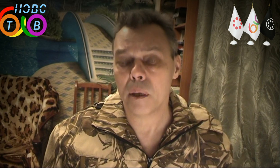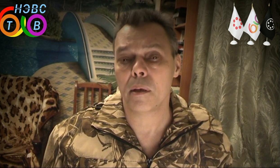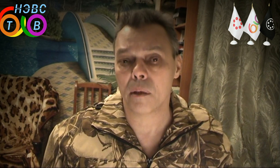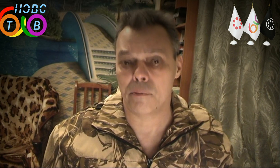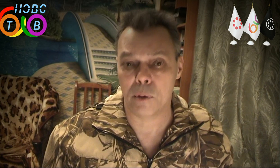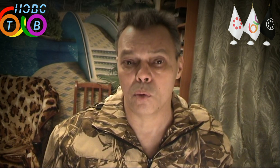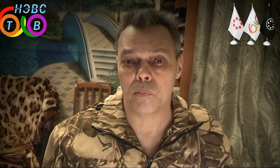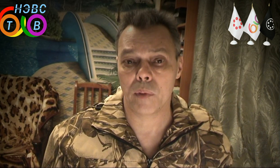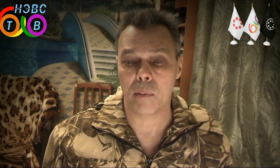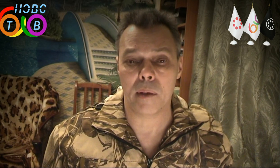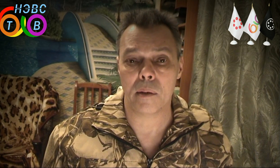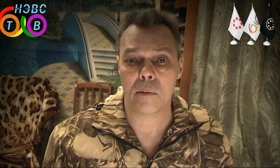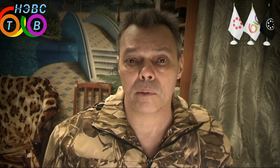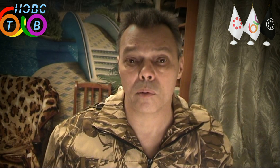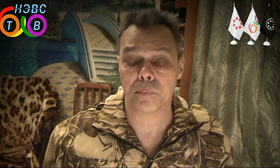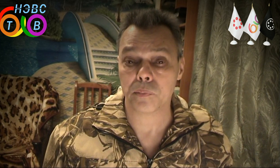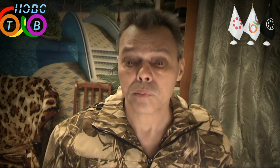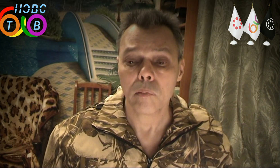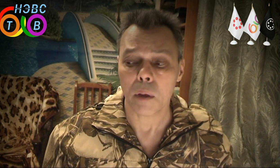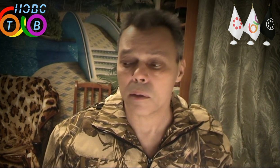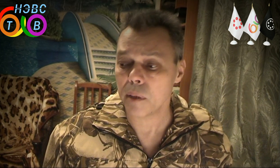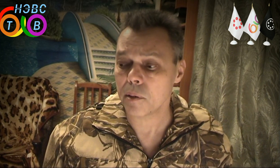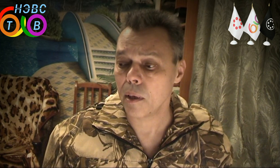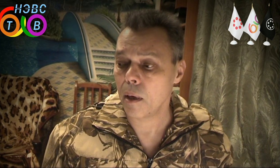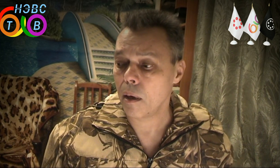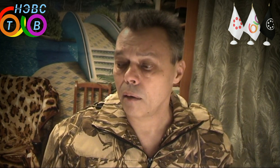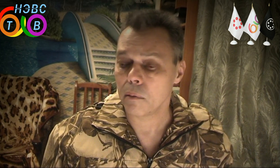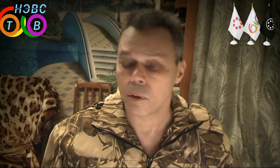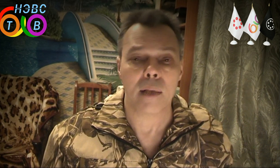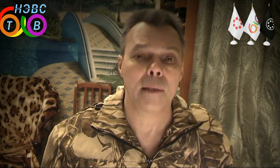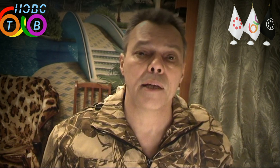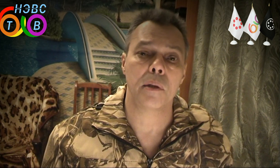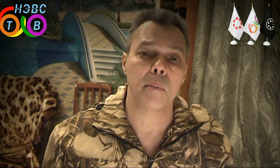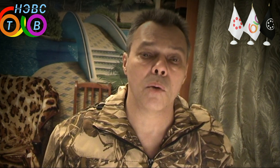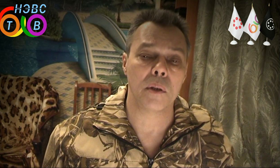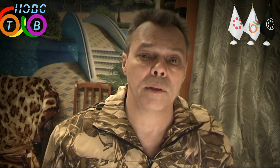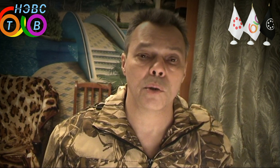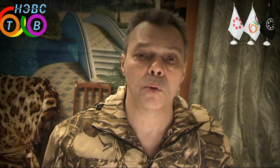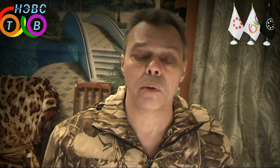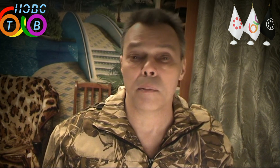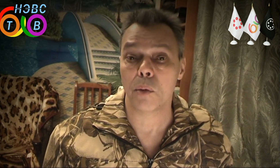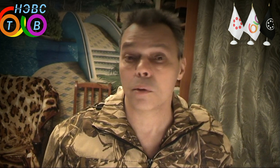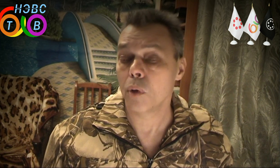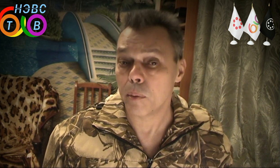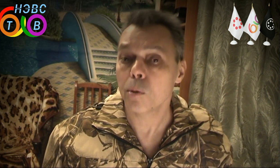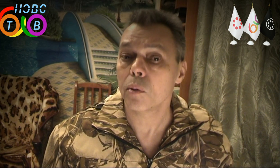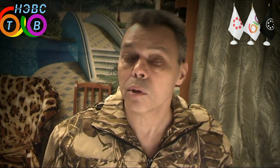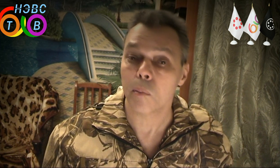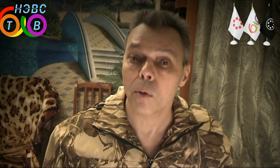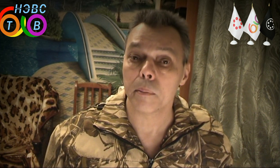имейте это в виду, имейте это в виду. А здесь все-таки однозначно не могу ответить, что только минус, ну и плюсы тоже могут